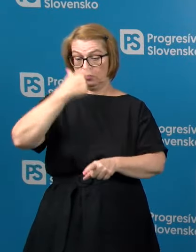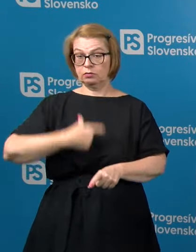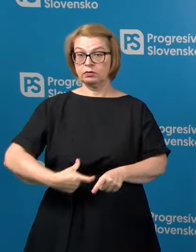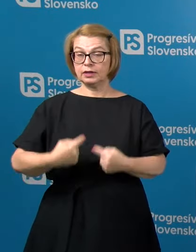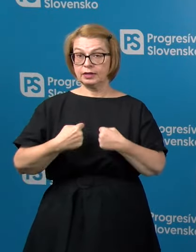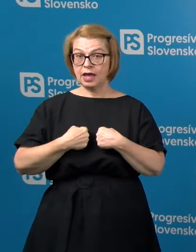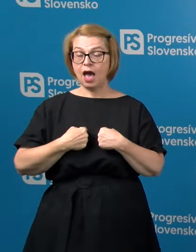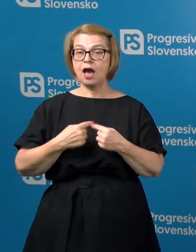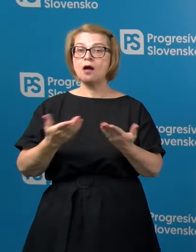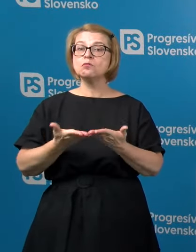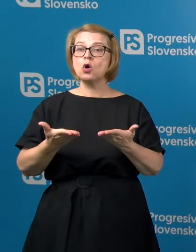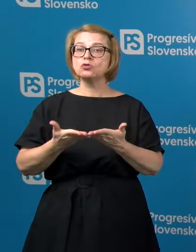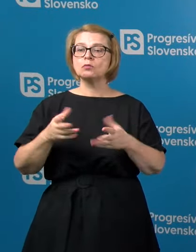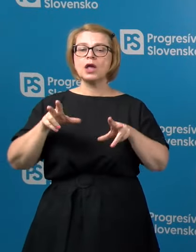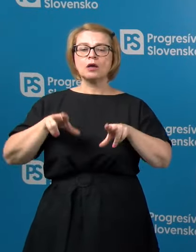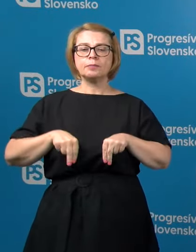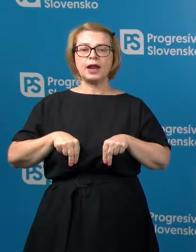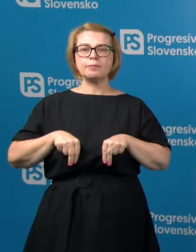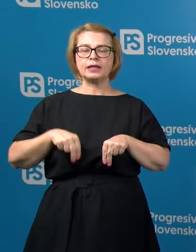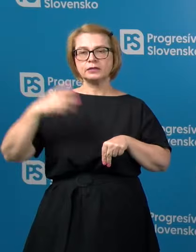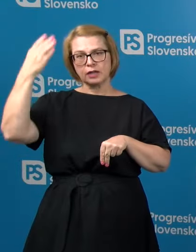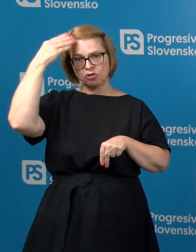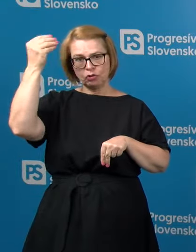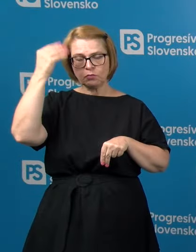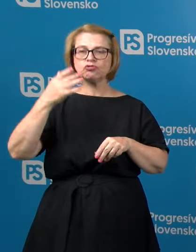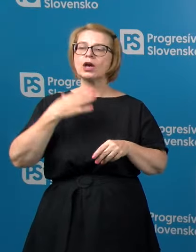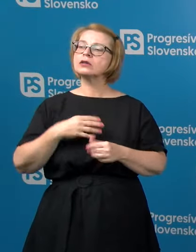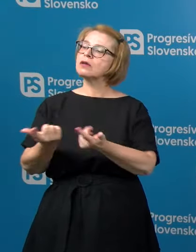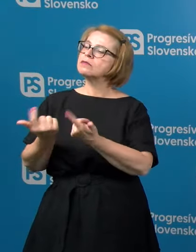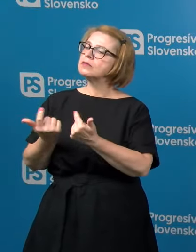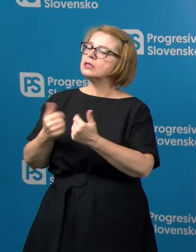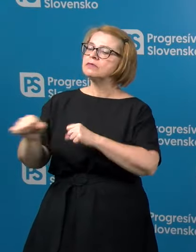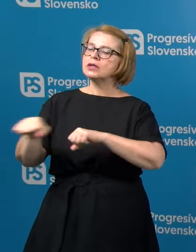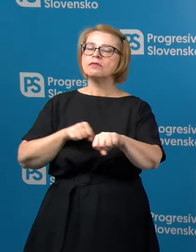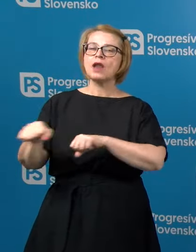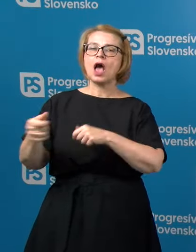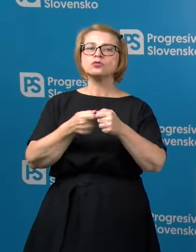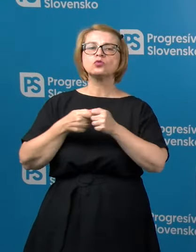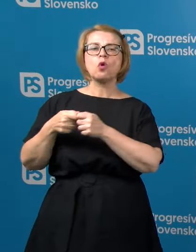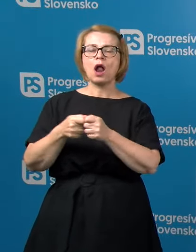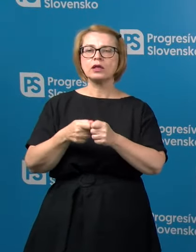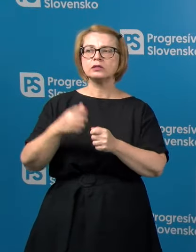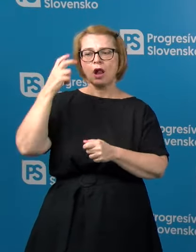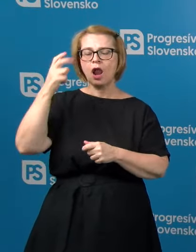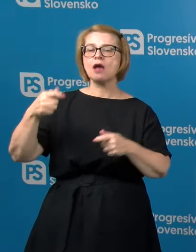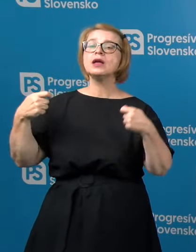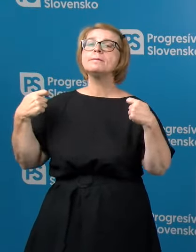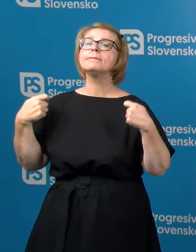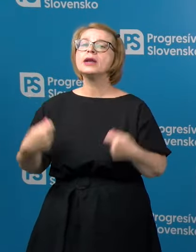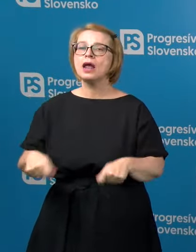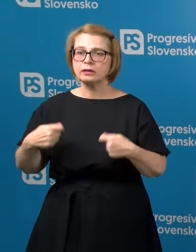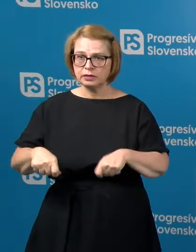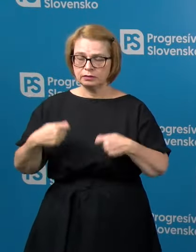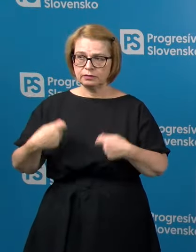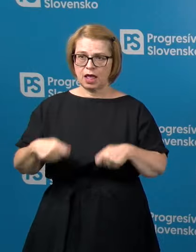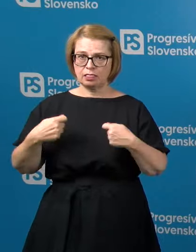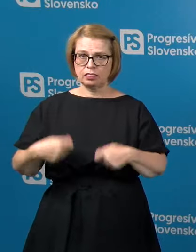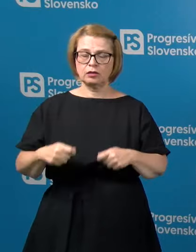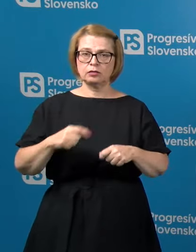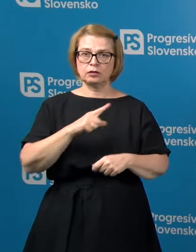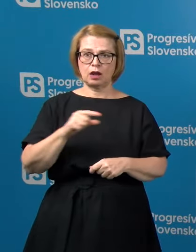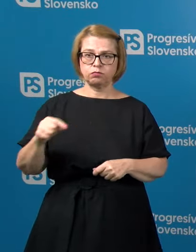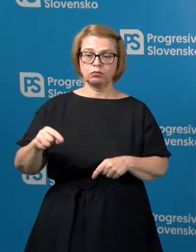podobne ako predseda Šimečka, chcem vyzvať vládnu koalíciu a predovšetkým prezidenta republiky, aby v